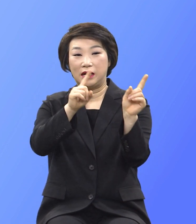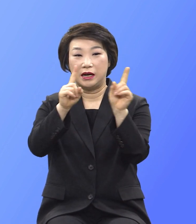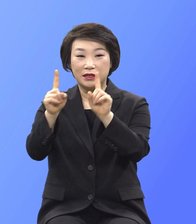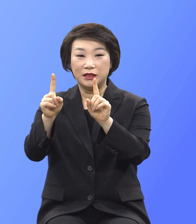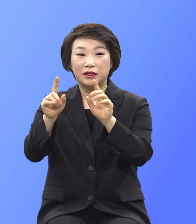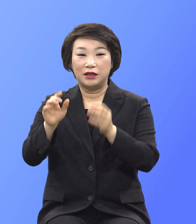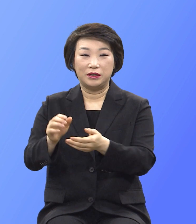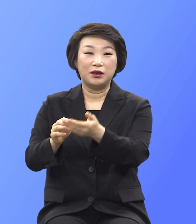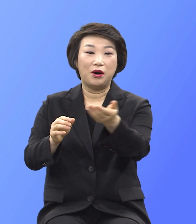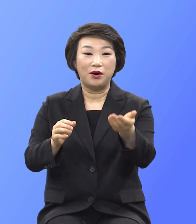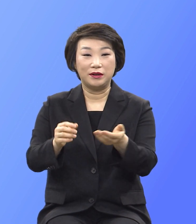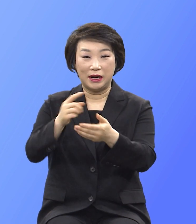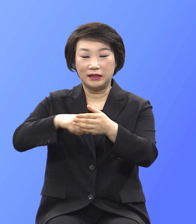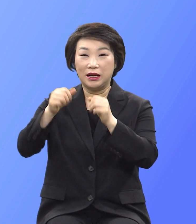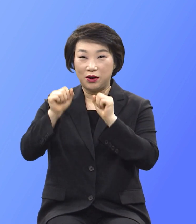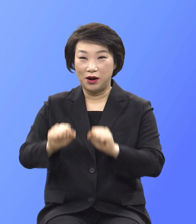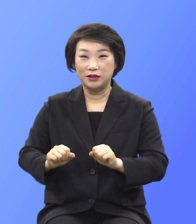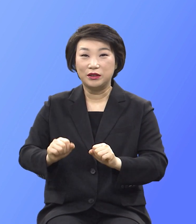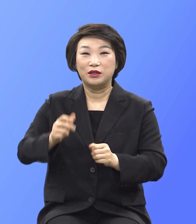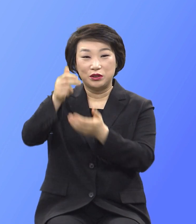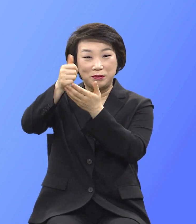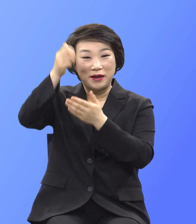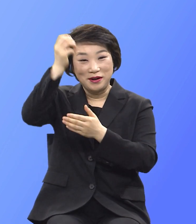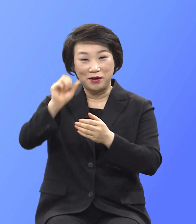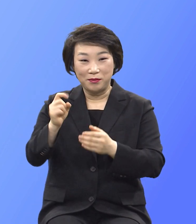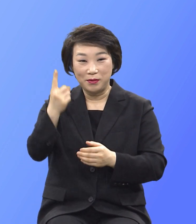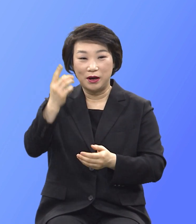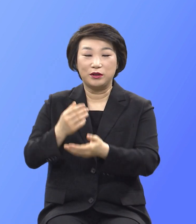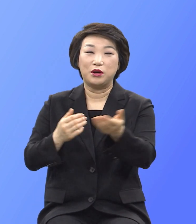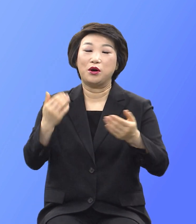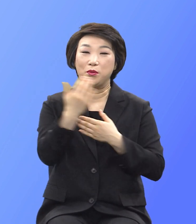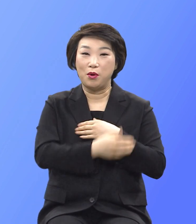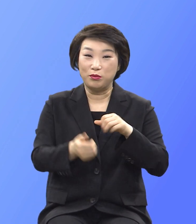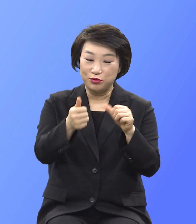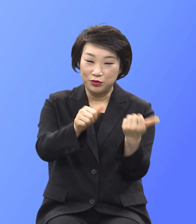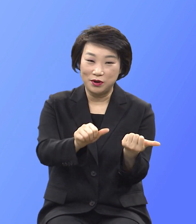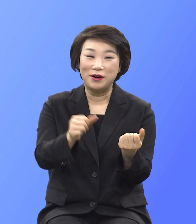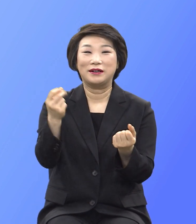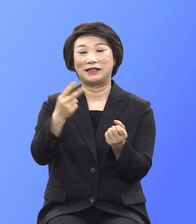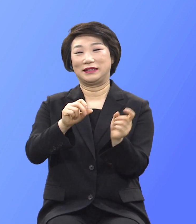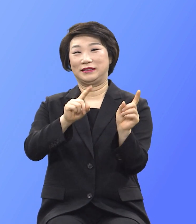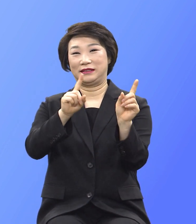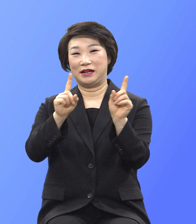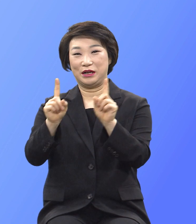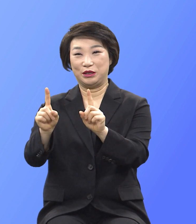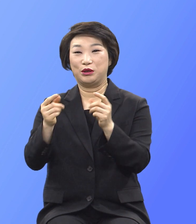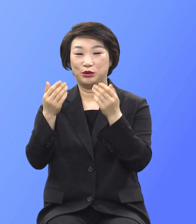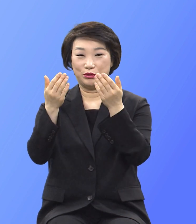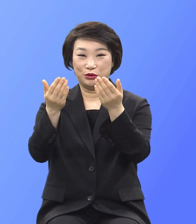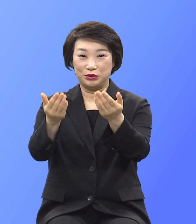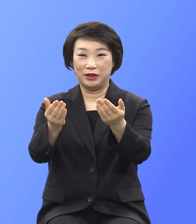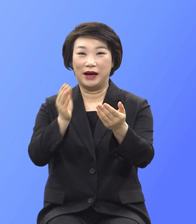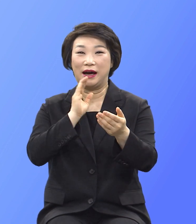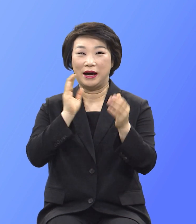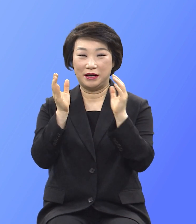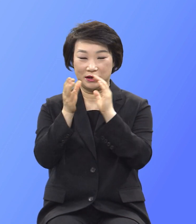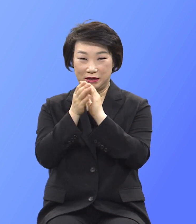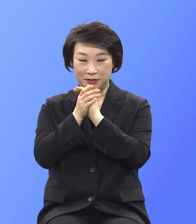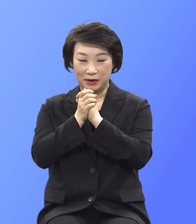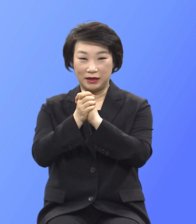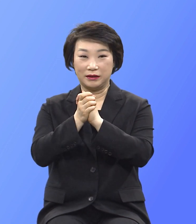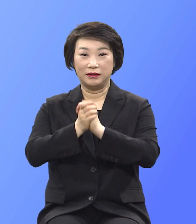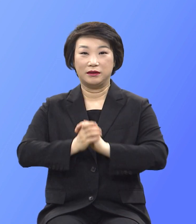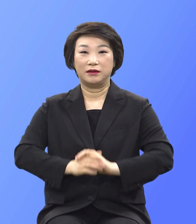가운데서 살리시니가 너희 안에 거하시는 그의 영으로 말미암아 너희 죽을 몸도